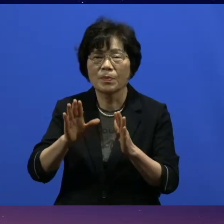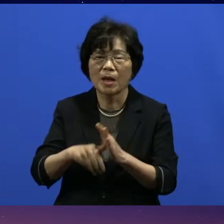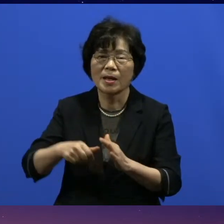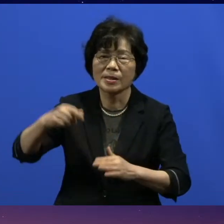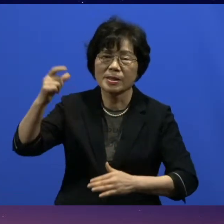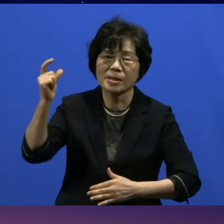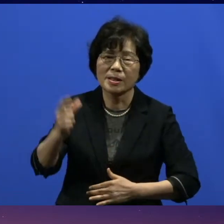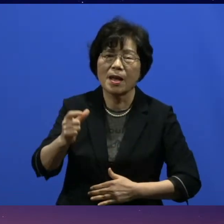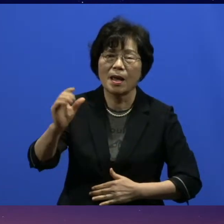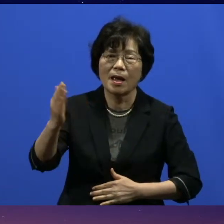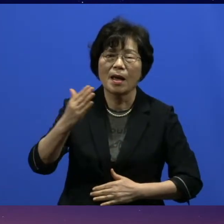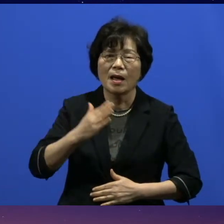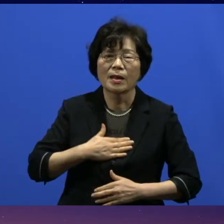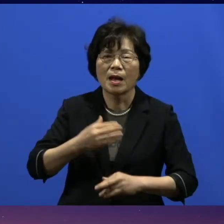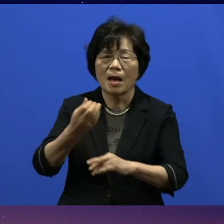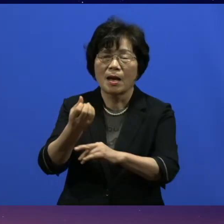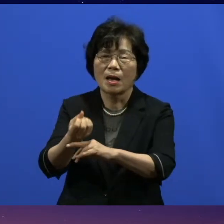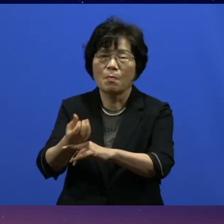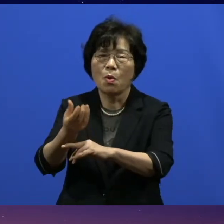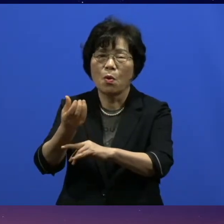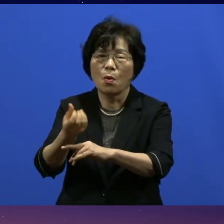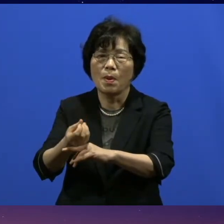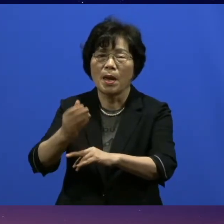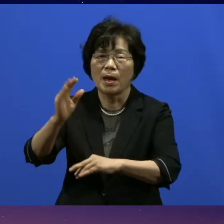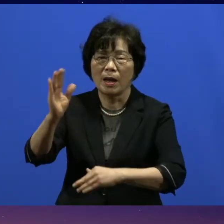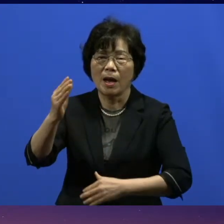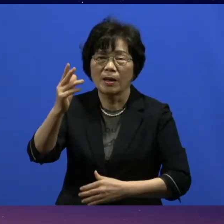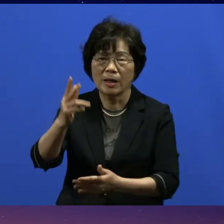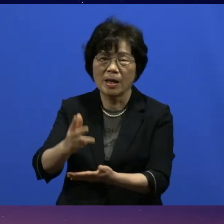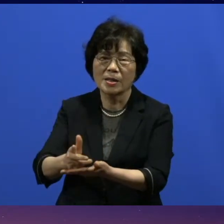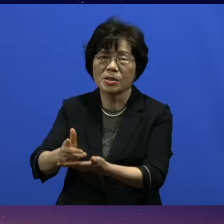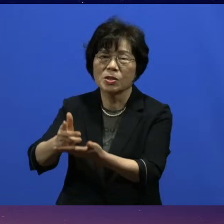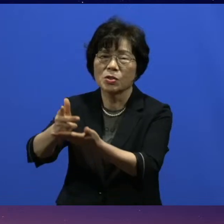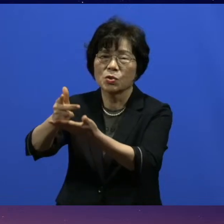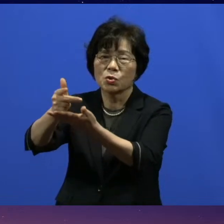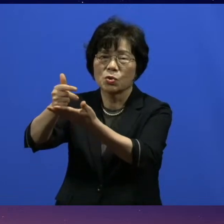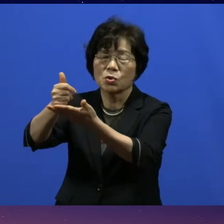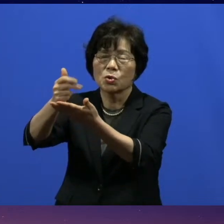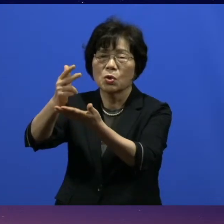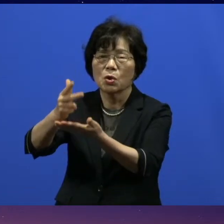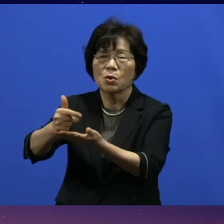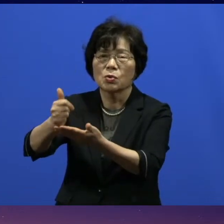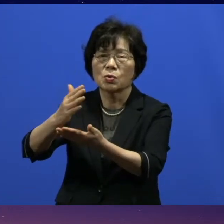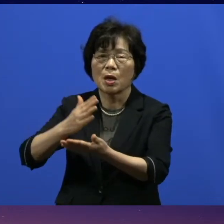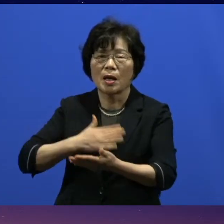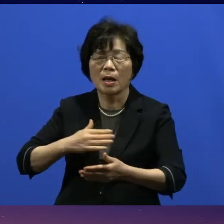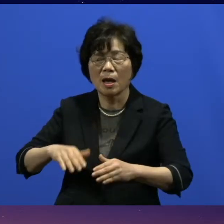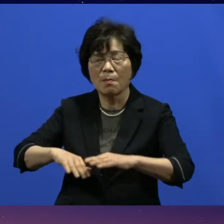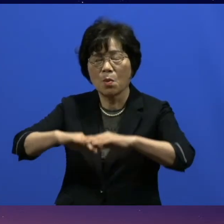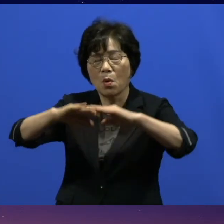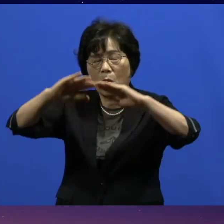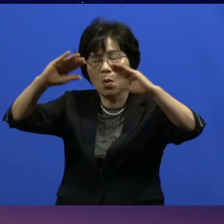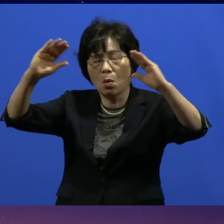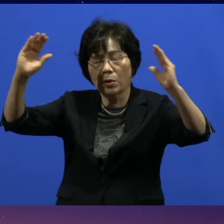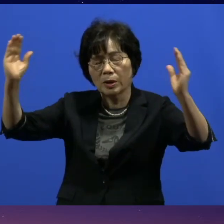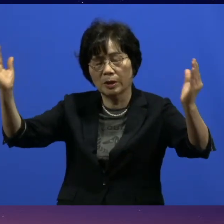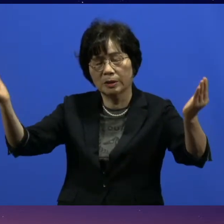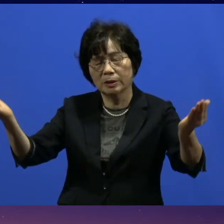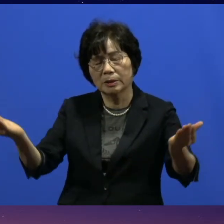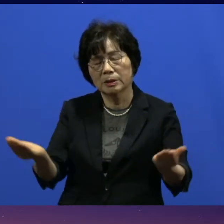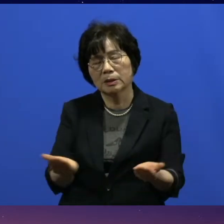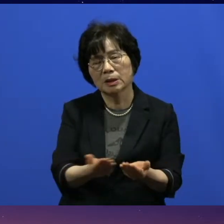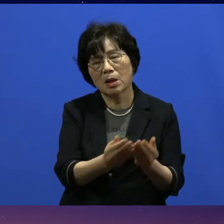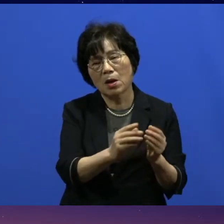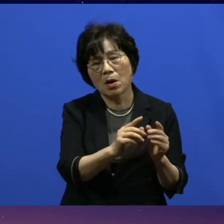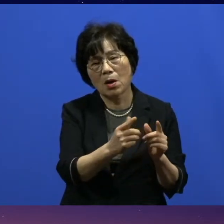강함 대신에 나의 보배가 되신 주, 주 나의